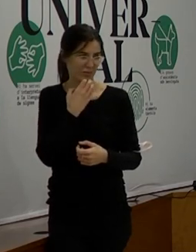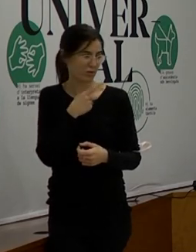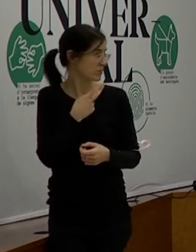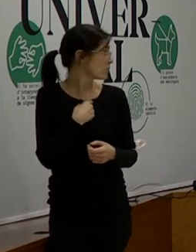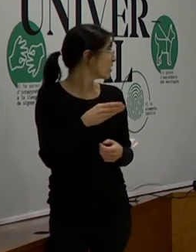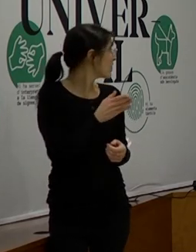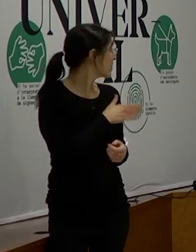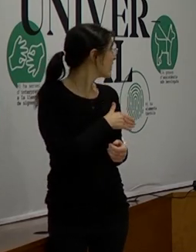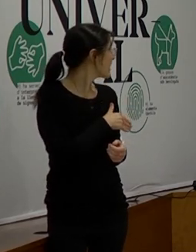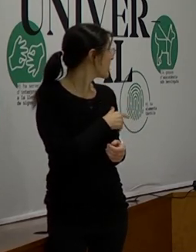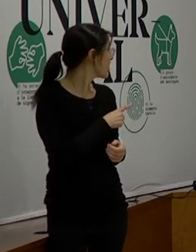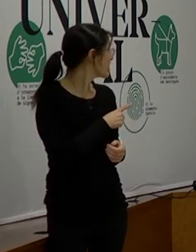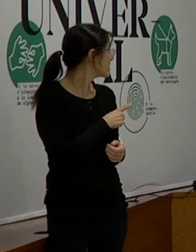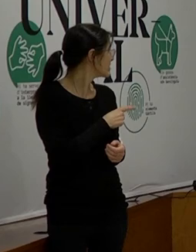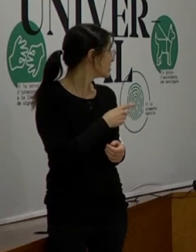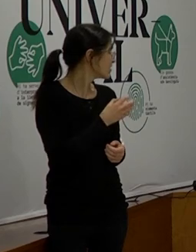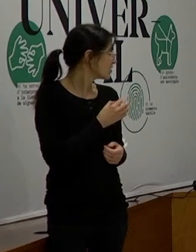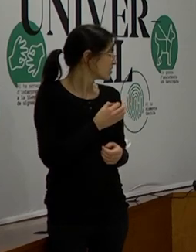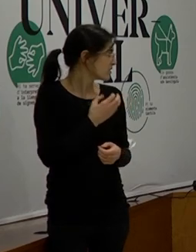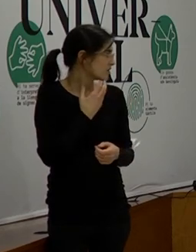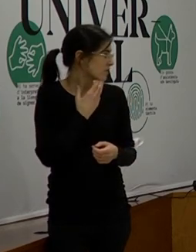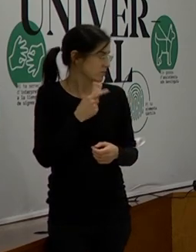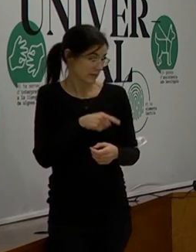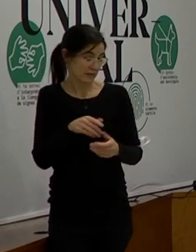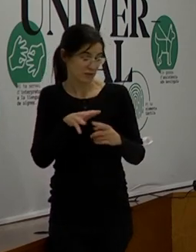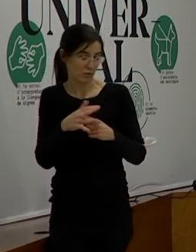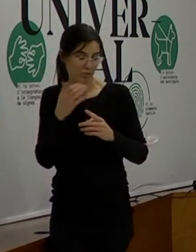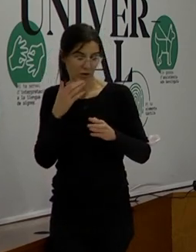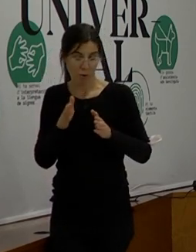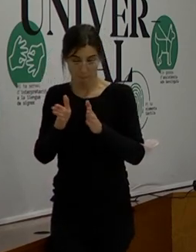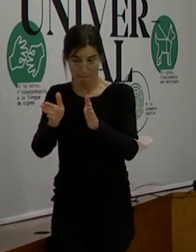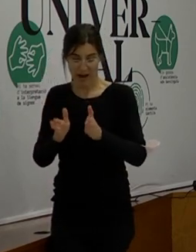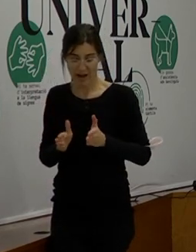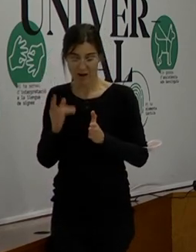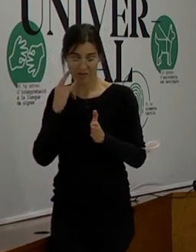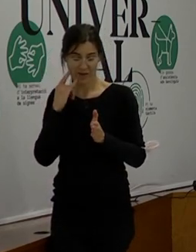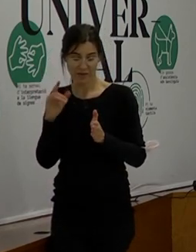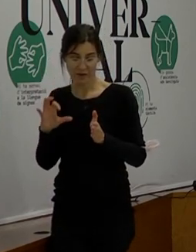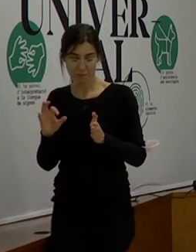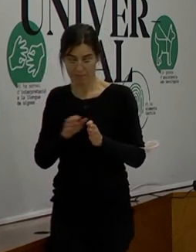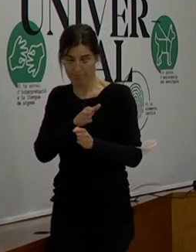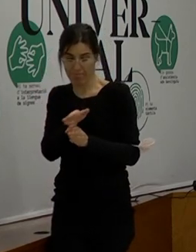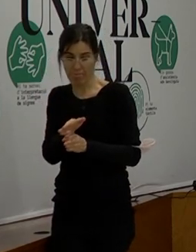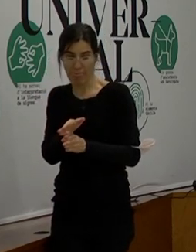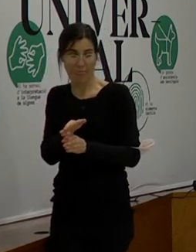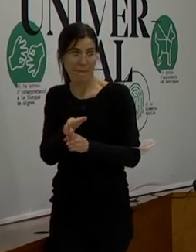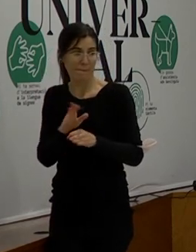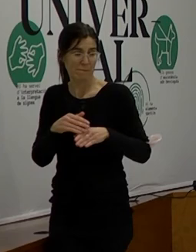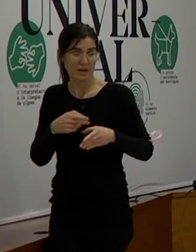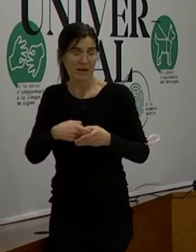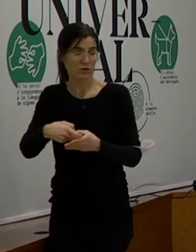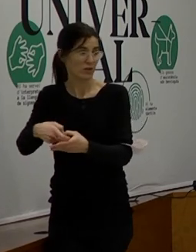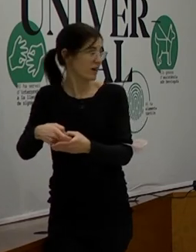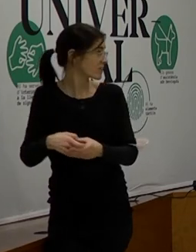costat, has vist? O sigui, tu tens que posar-te, en aquest cas, paral·lel al vàter, et passes per arrossegar-te,